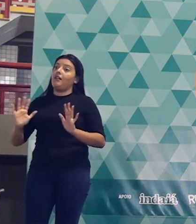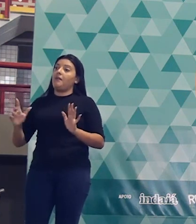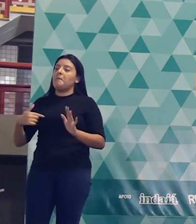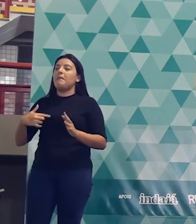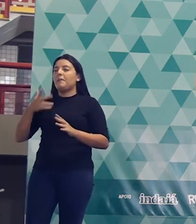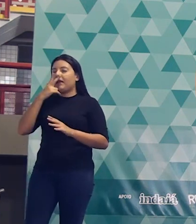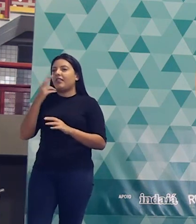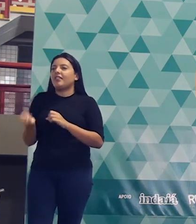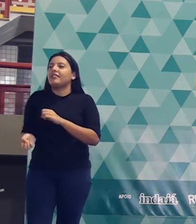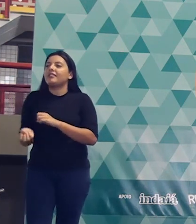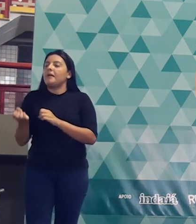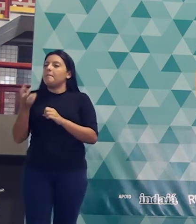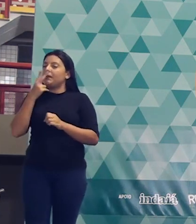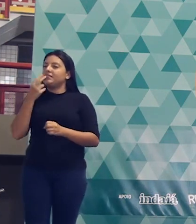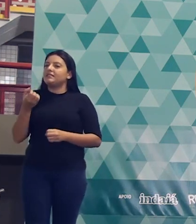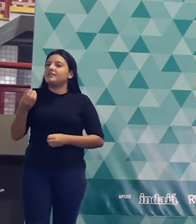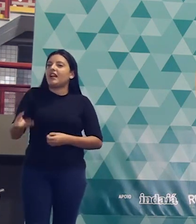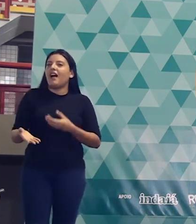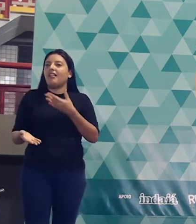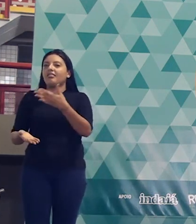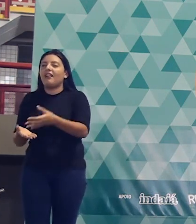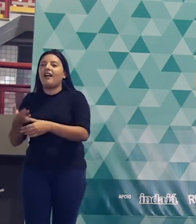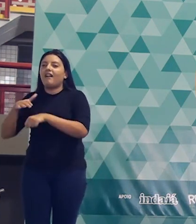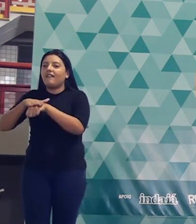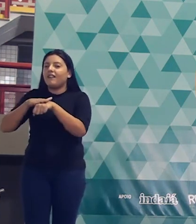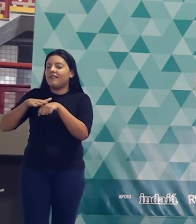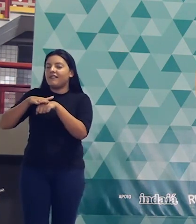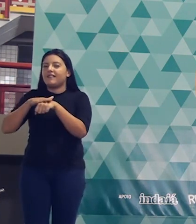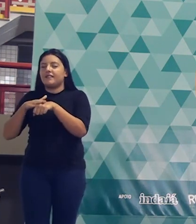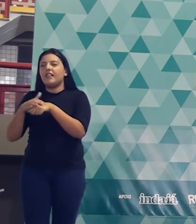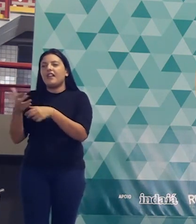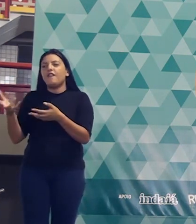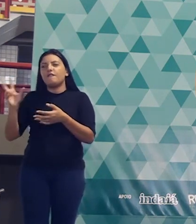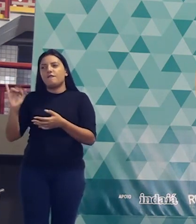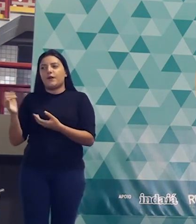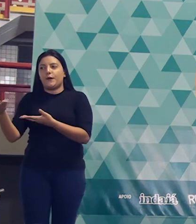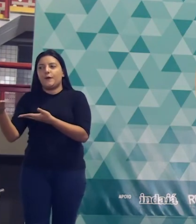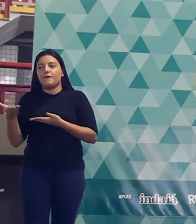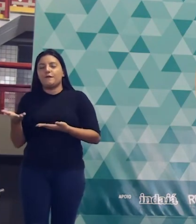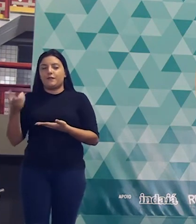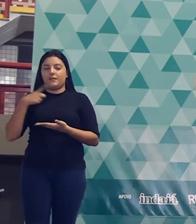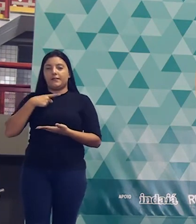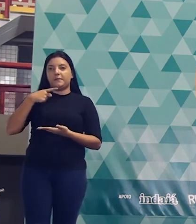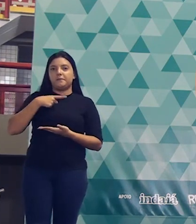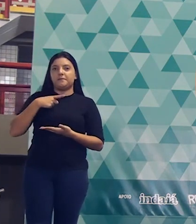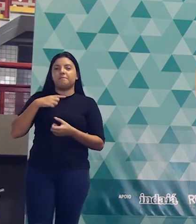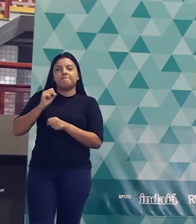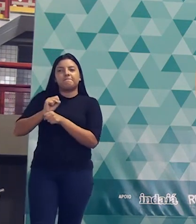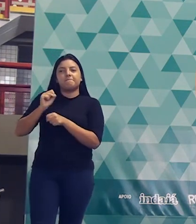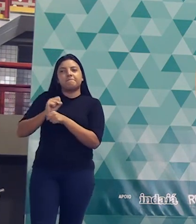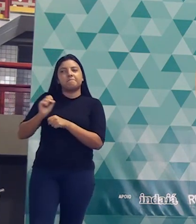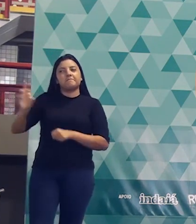Diretamente, mas está insinuando o quê, né? Certo? Que vai convidar, né? Que está...